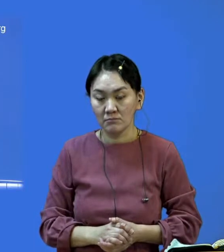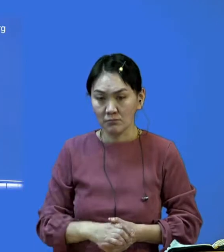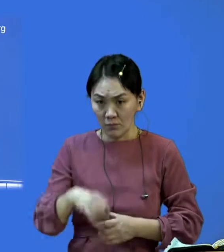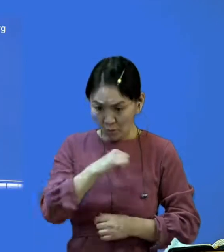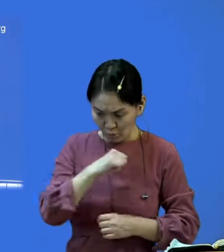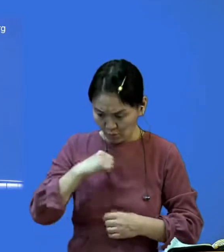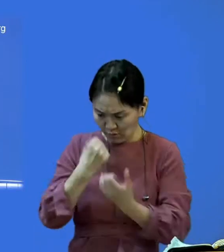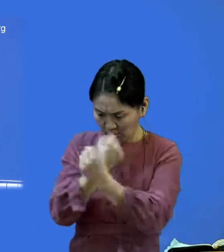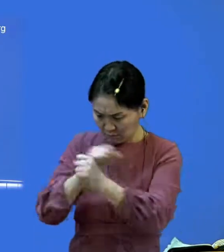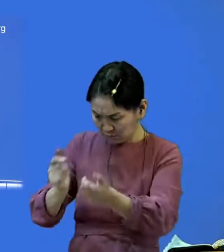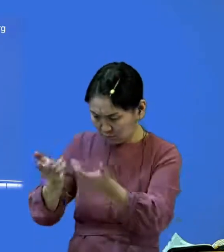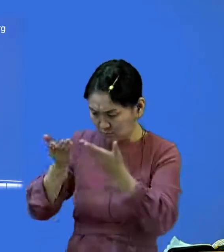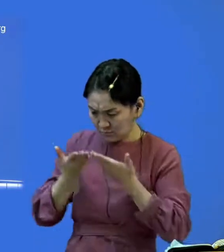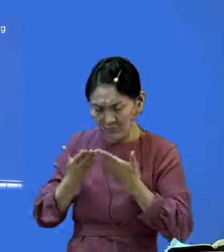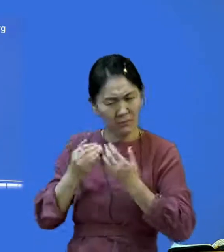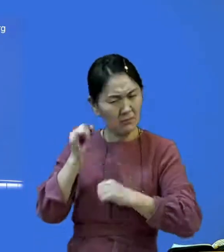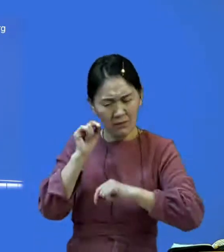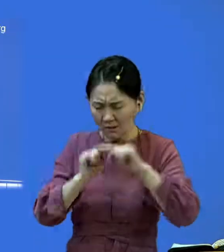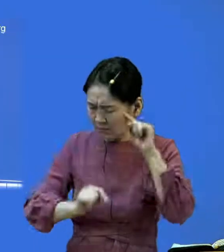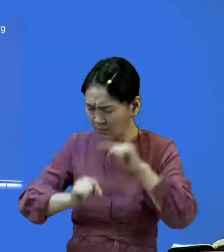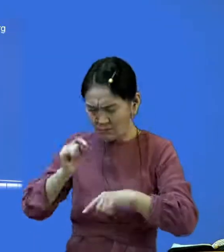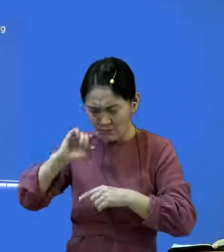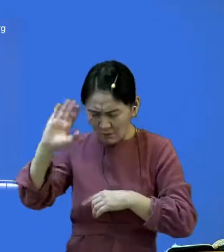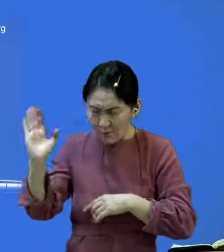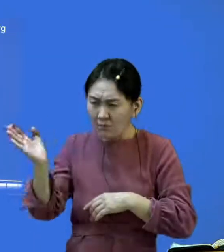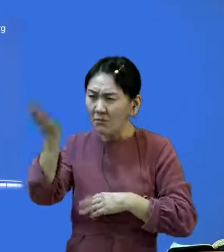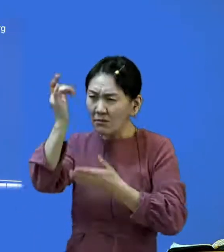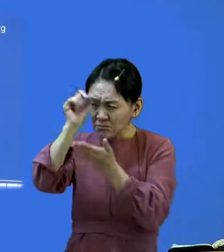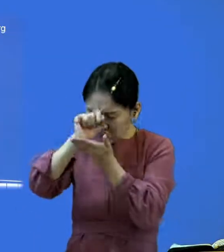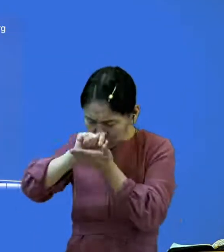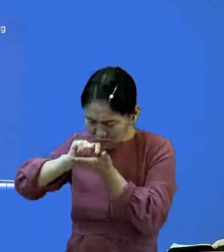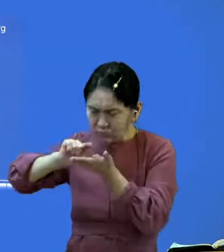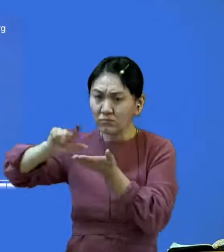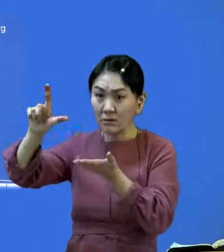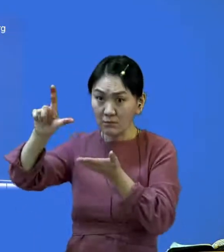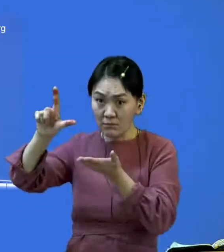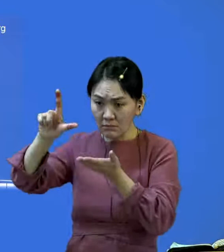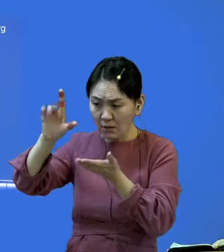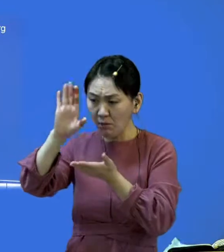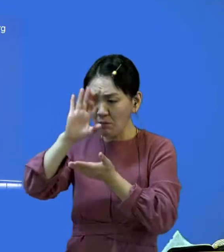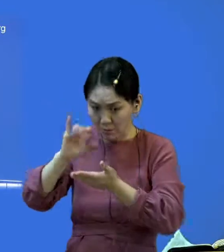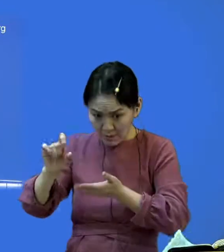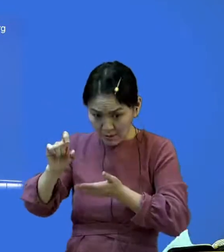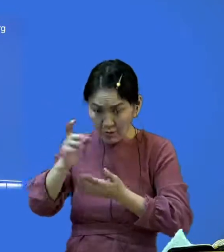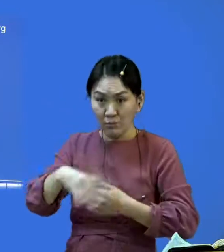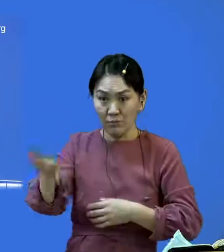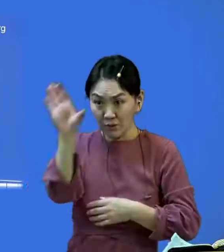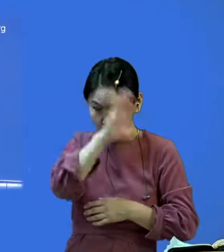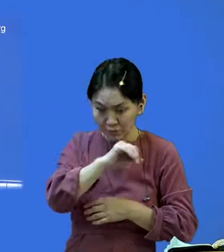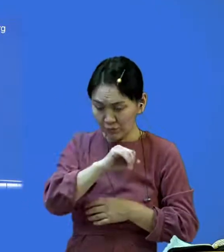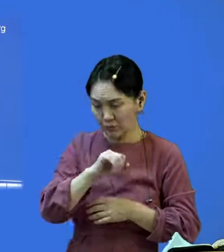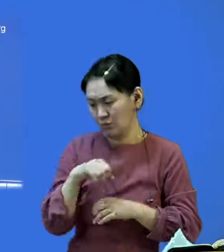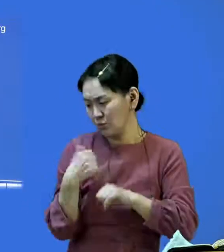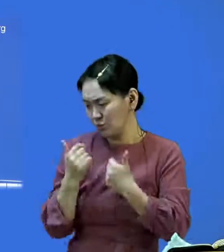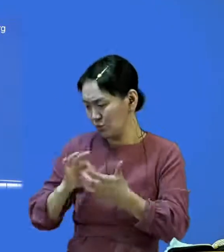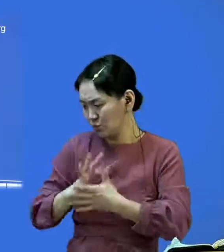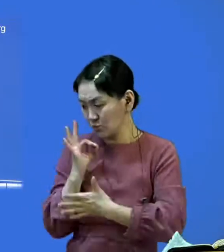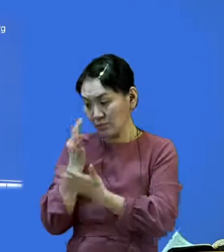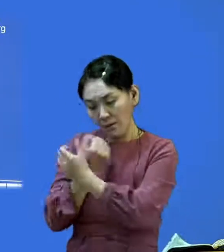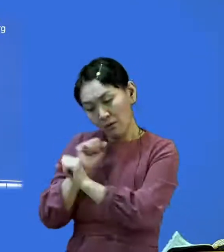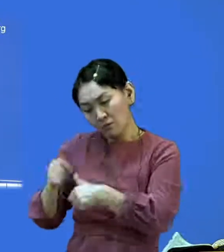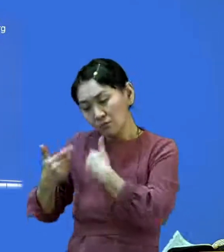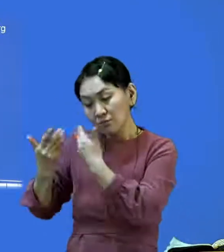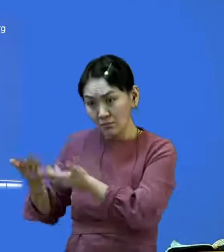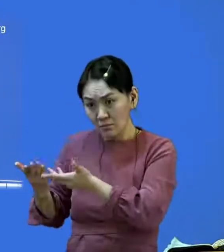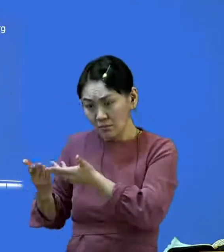өөрийнх нь авсан аврал нь ямар эрхэм үнэтэй үнцэнтэй вэ гэдгийг мэдэх чинээгээр бусад хүмүүсийн сүнсийг аврах ажлыг жигсэн эрхэм